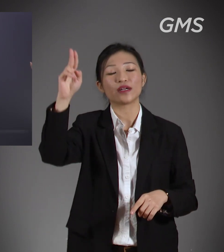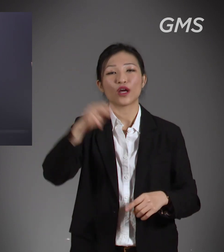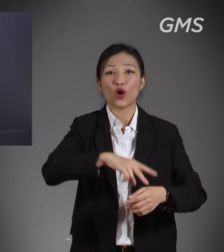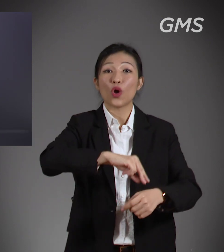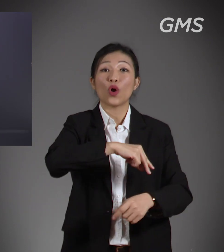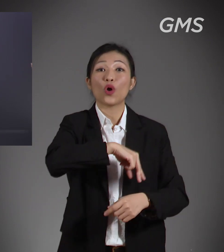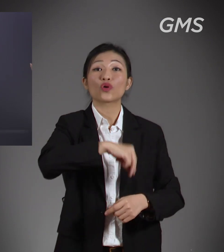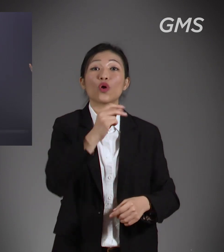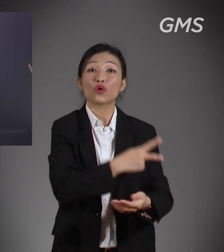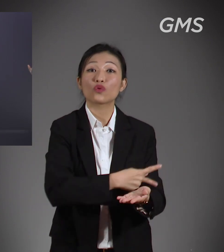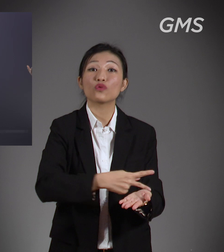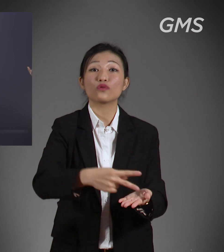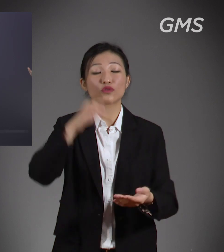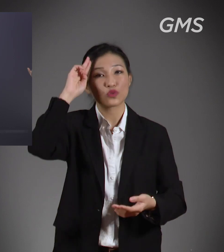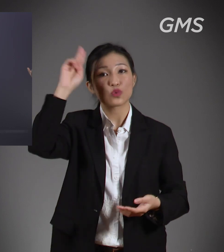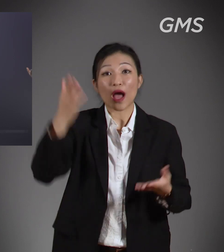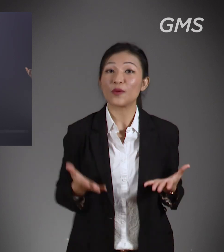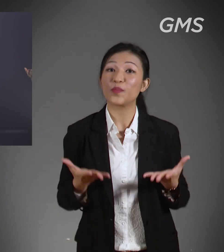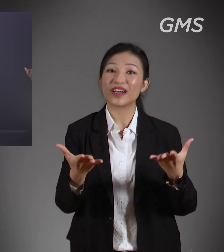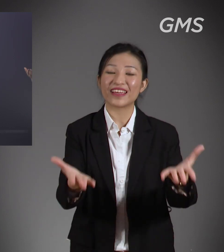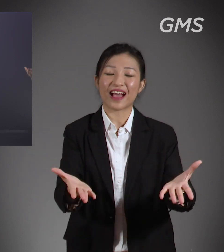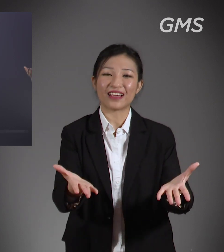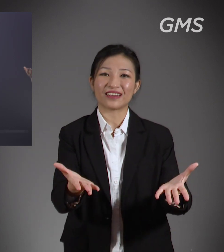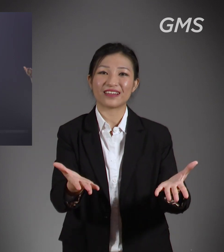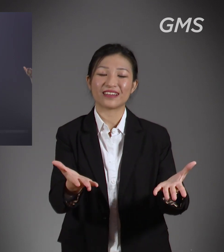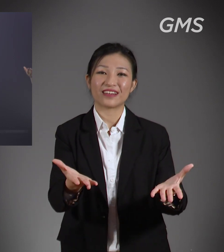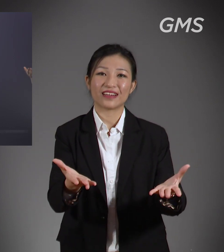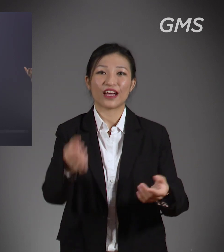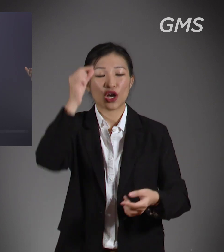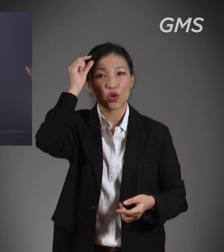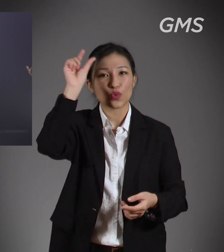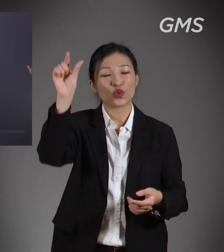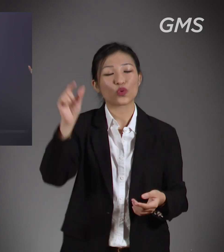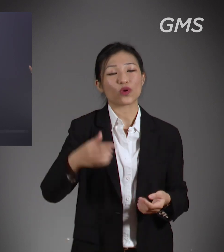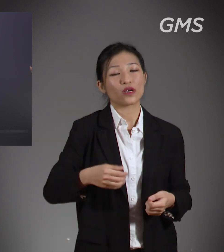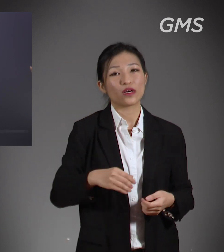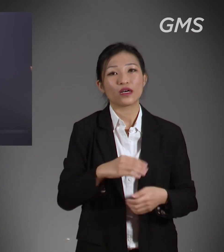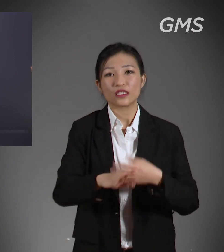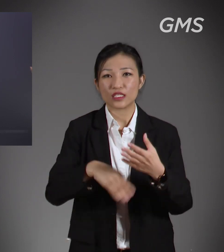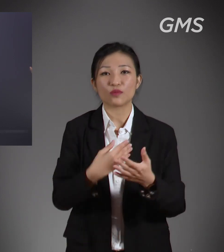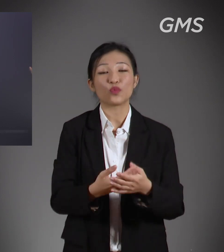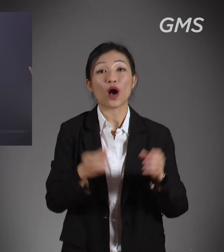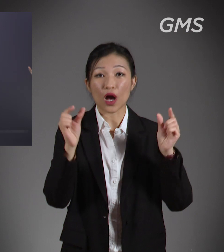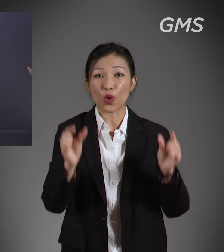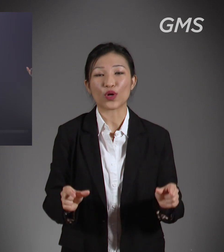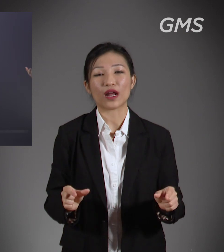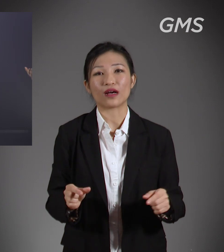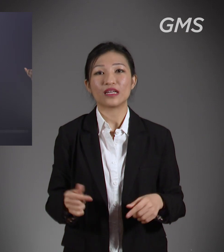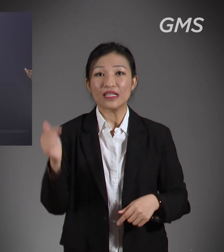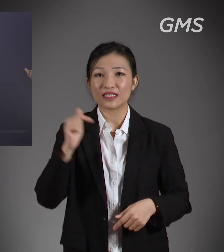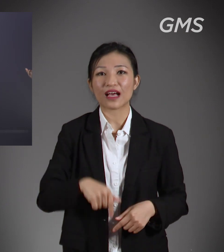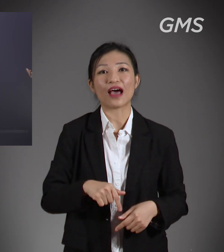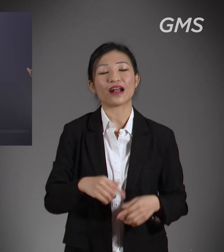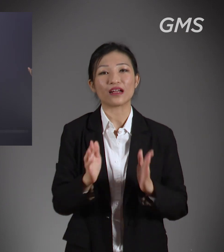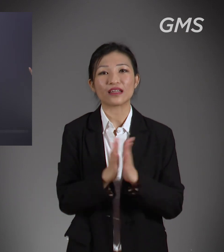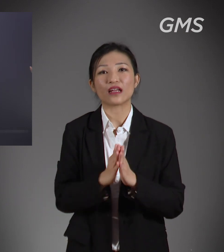Engkau curahkan, Engkau limpahkan atas kehidupan anak-anak-Mu sekarang dan selama-lamanya. Terima kasih Tuhan,